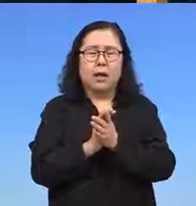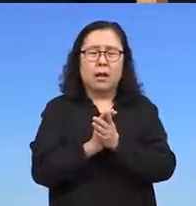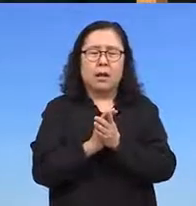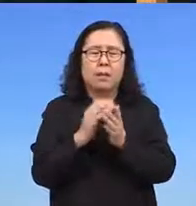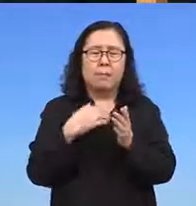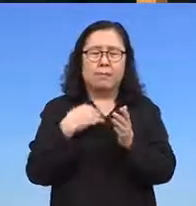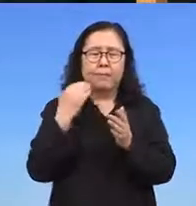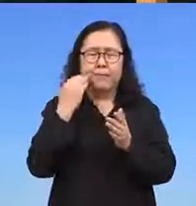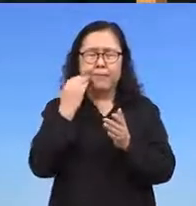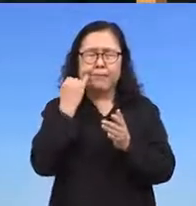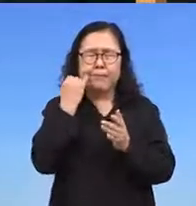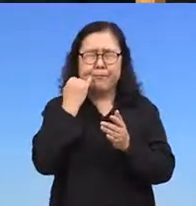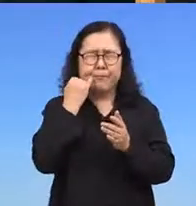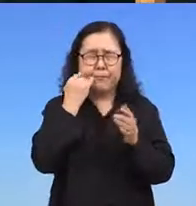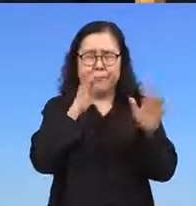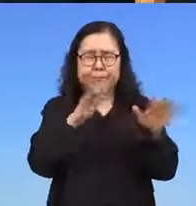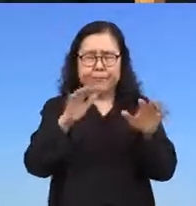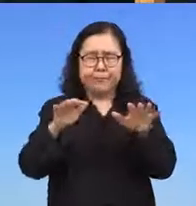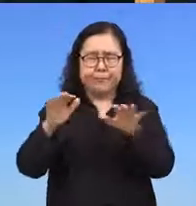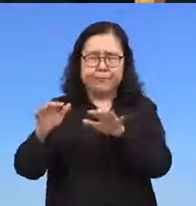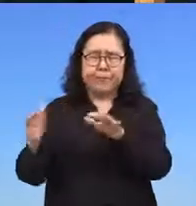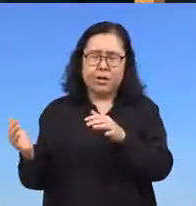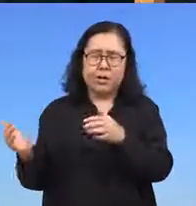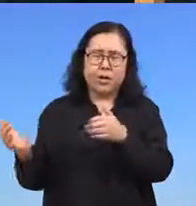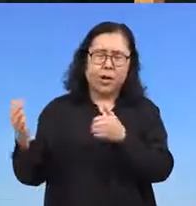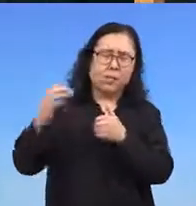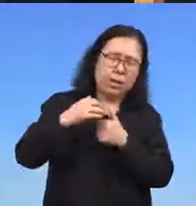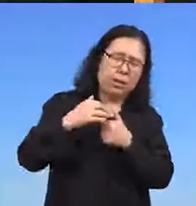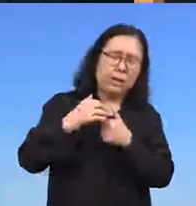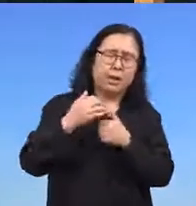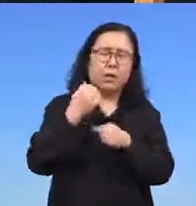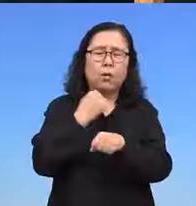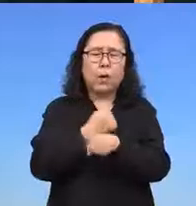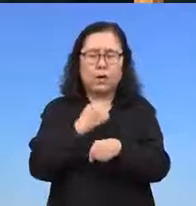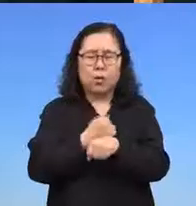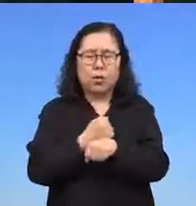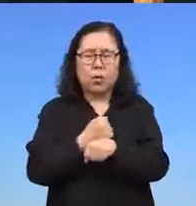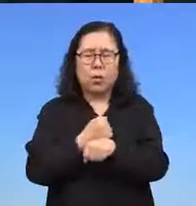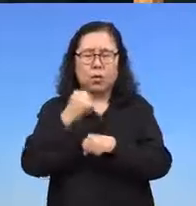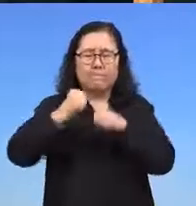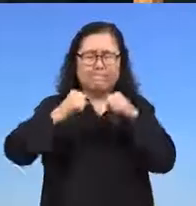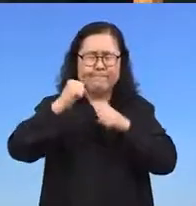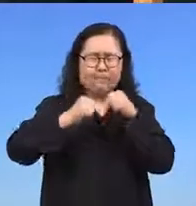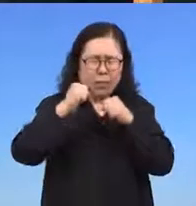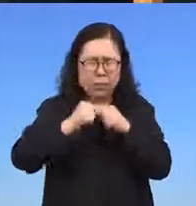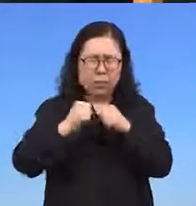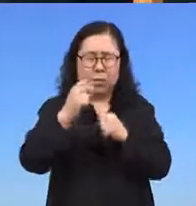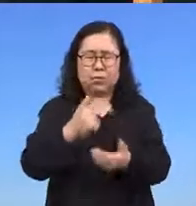하나님, 역동적인 현재 되시는 그 주님이 여기 계시기 때문에,